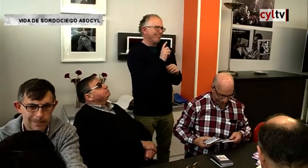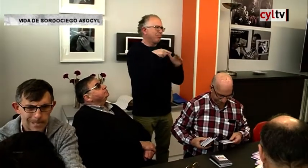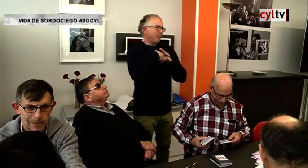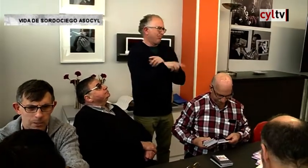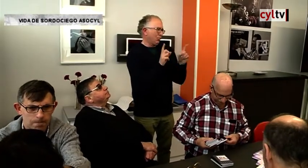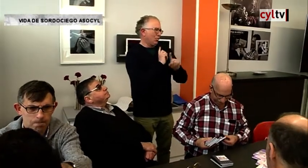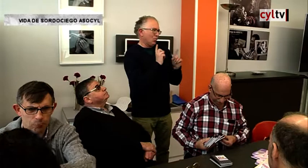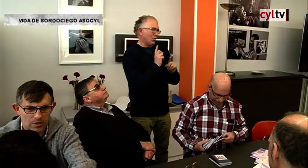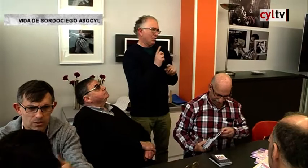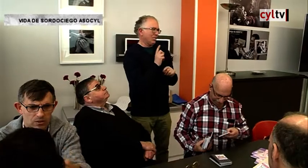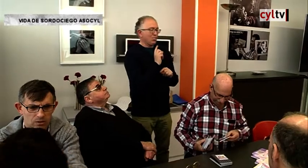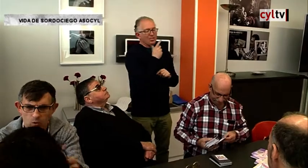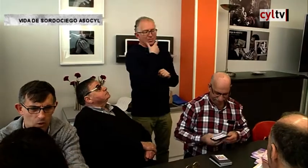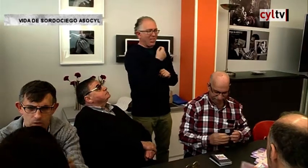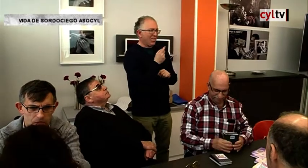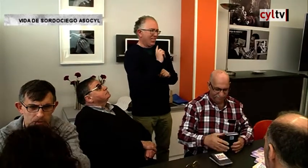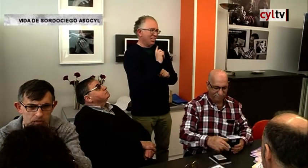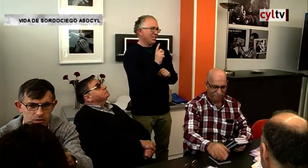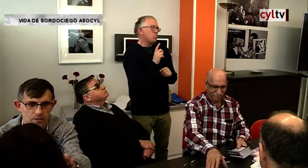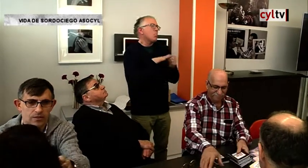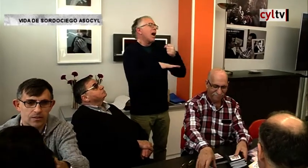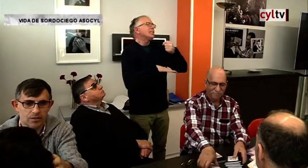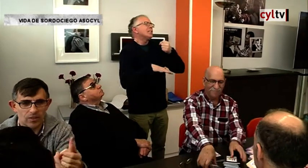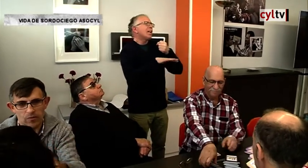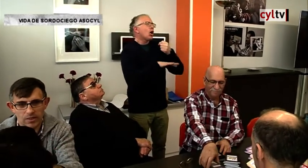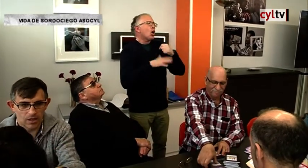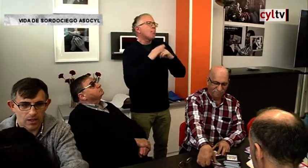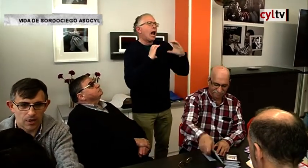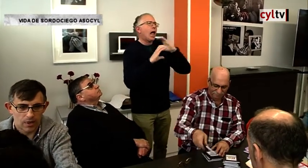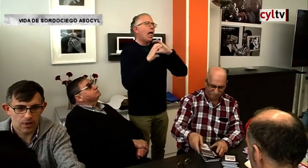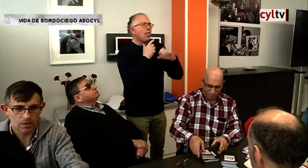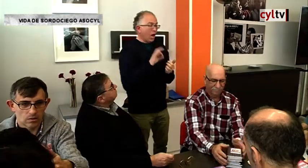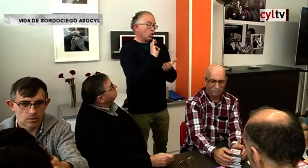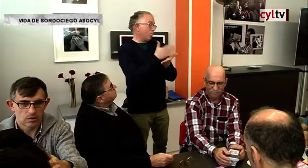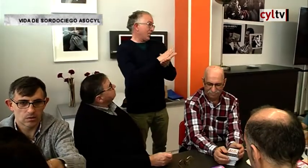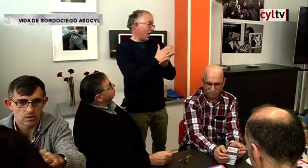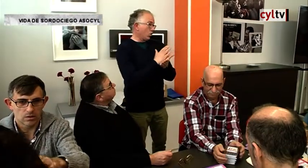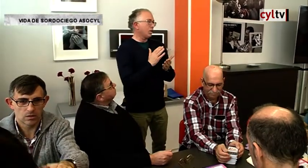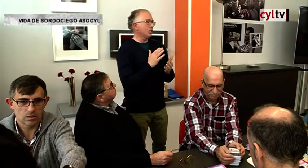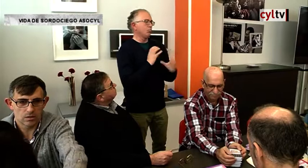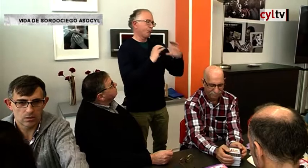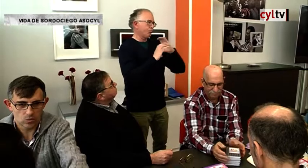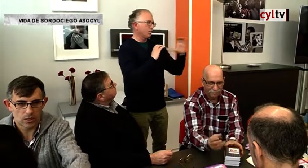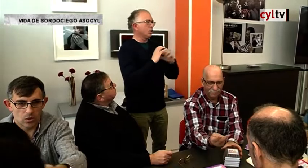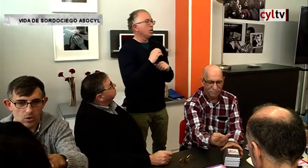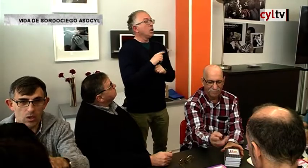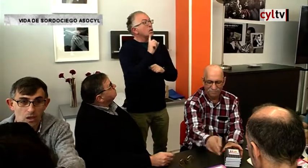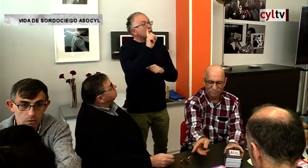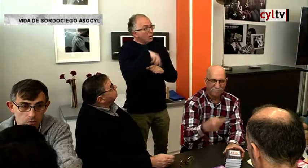de comunicación profunda, es decir, no es fácil comunicarse con ellos. Aquí, por ejemplo, en la asociación contamos con mediadores que sí que